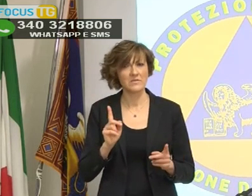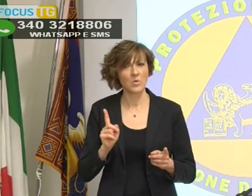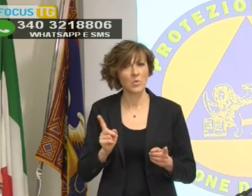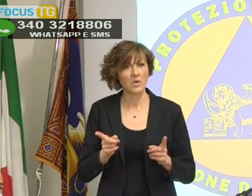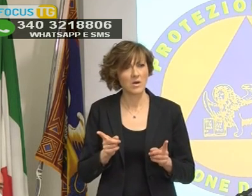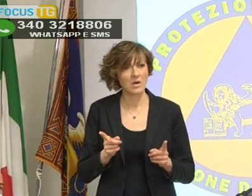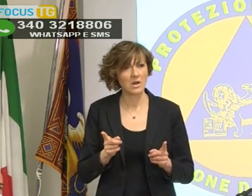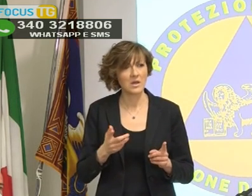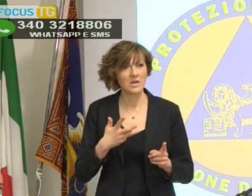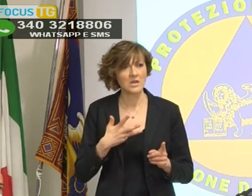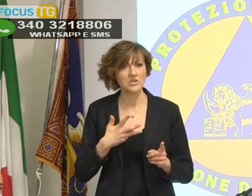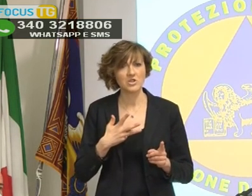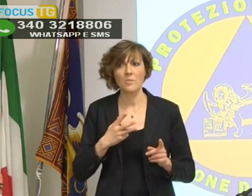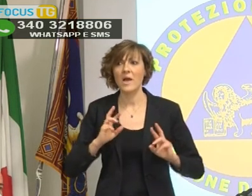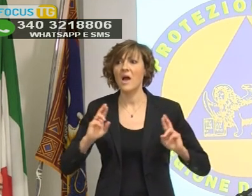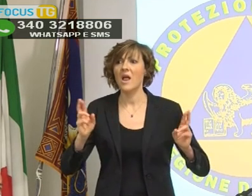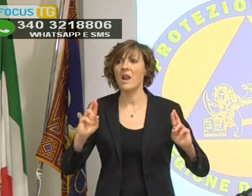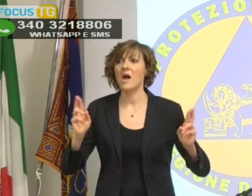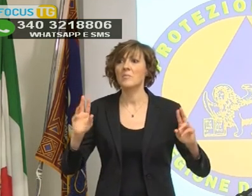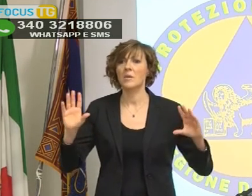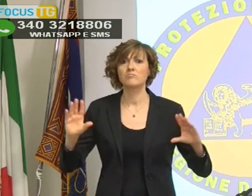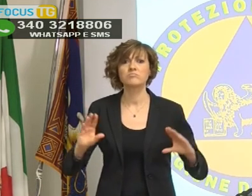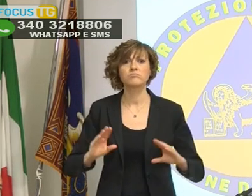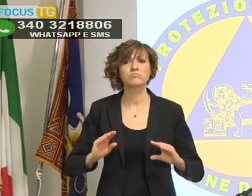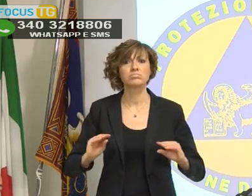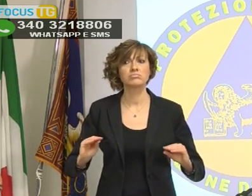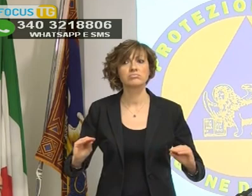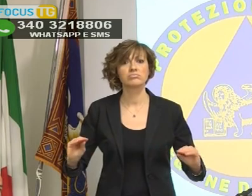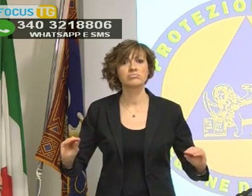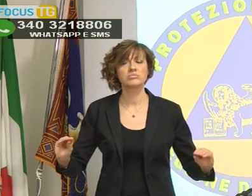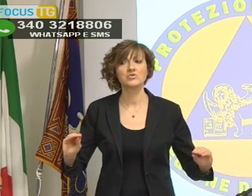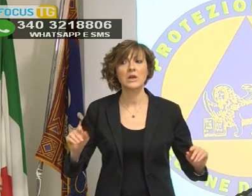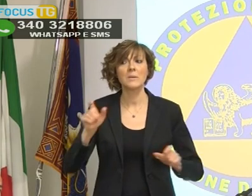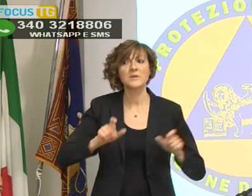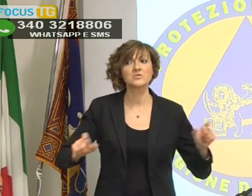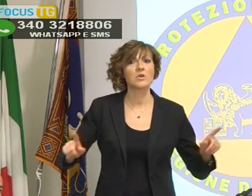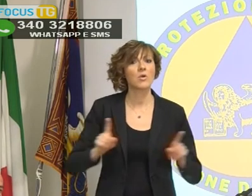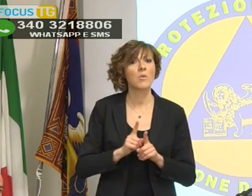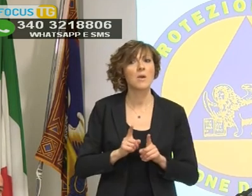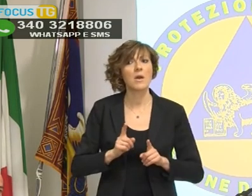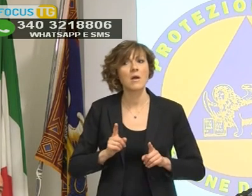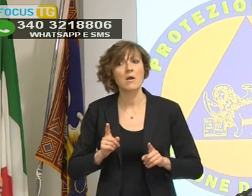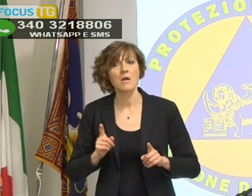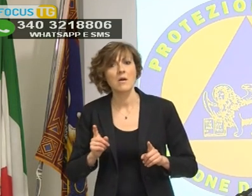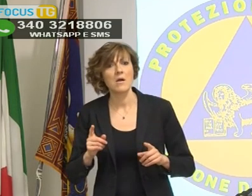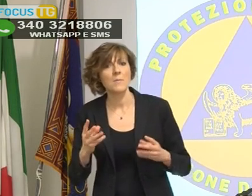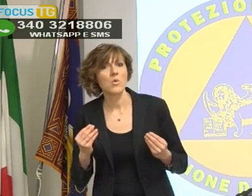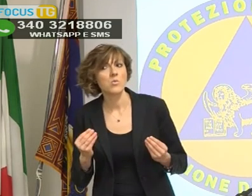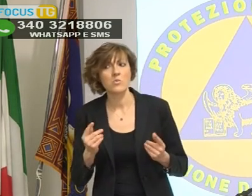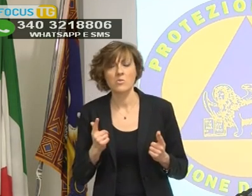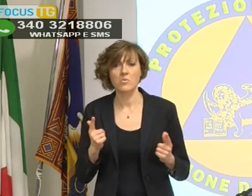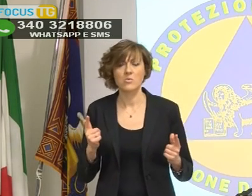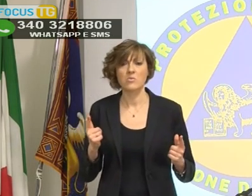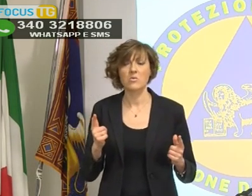siamo davanti a un cessato allarme generalizzato. La gente non teme più il virus. Di persone